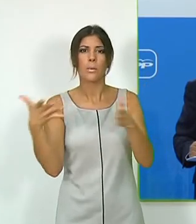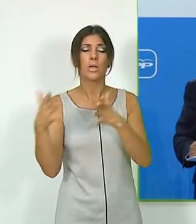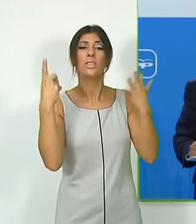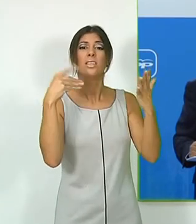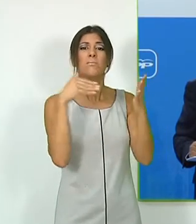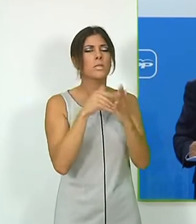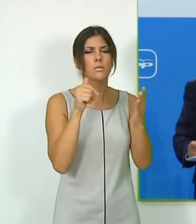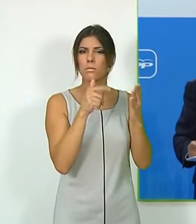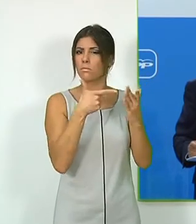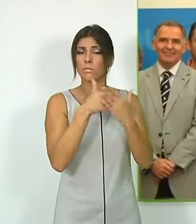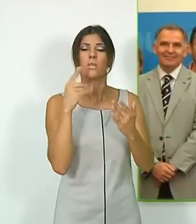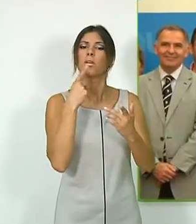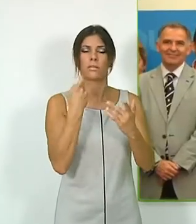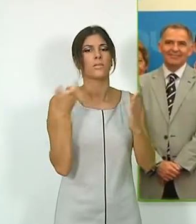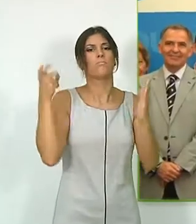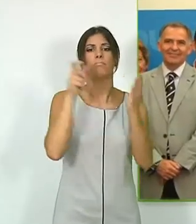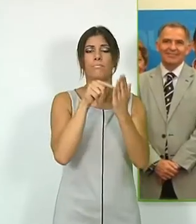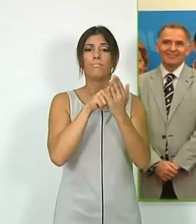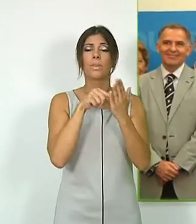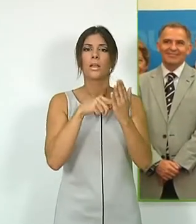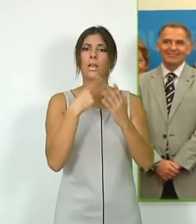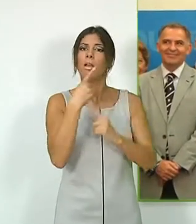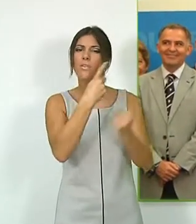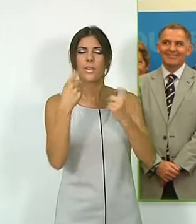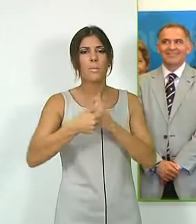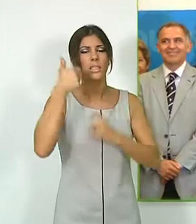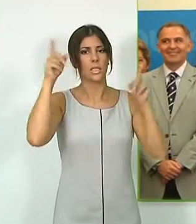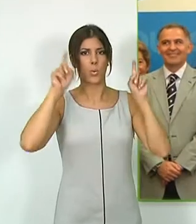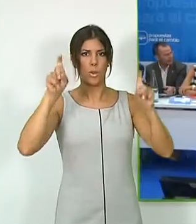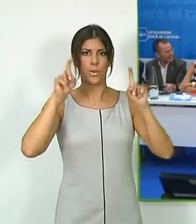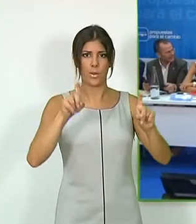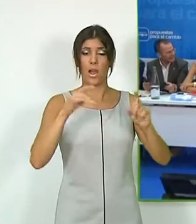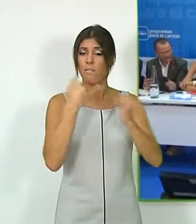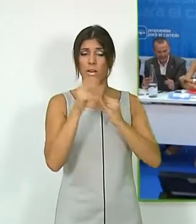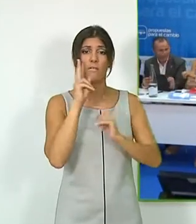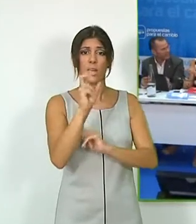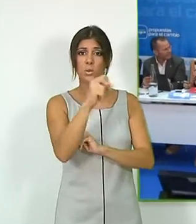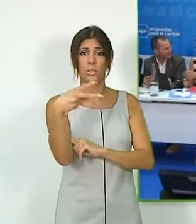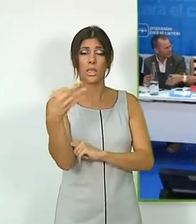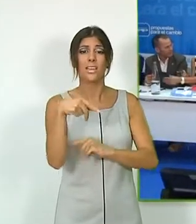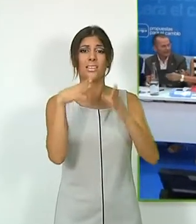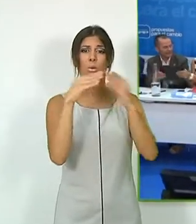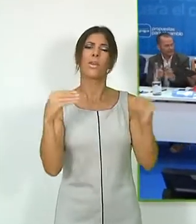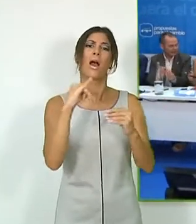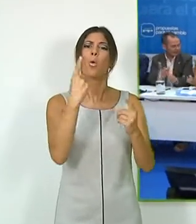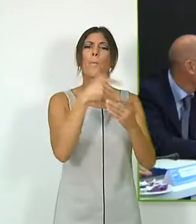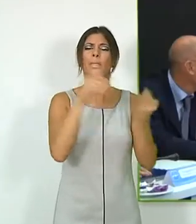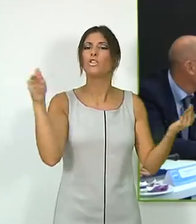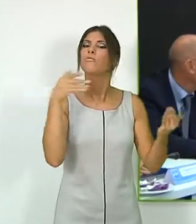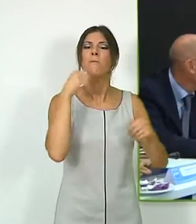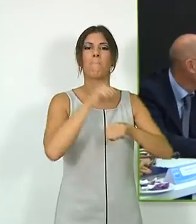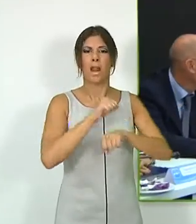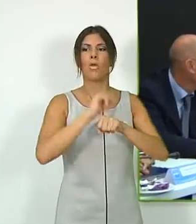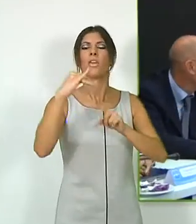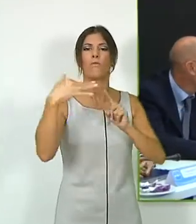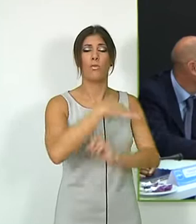a 6.000 millones de euros al año. El Popular además ha afirmado que la deficiencia en la educación es también el resultado de que en Andalucía haya 1 millón